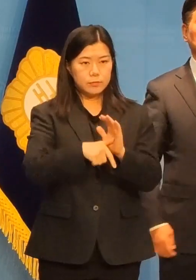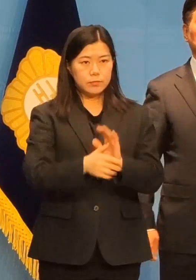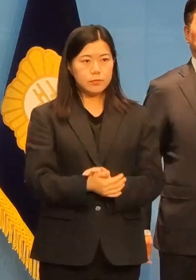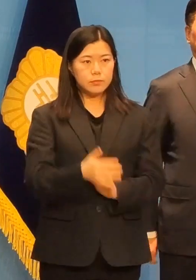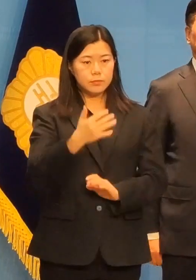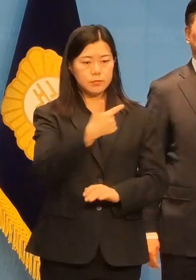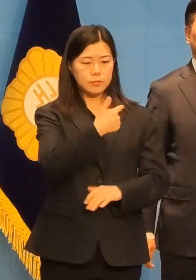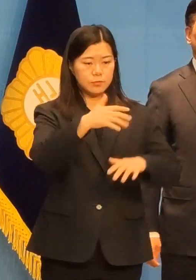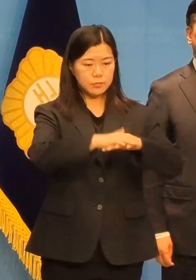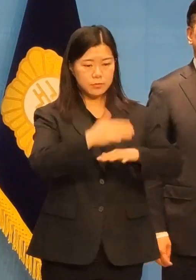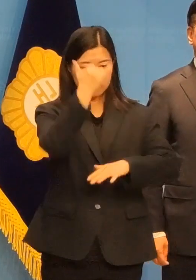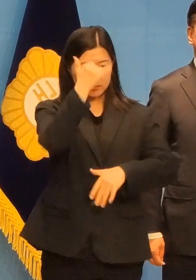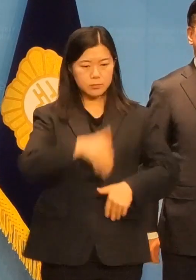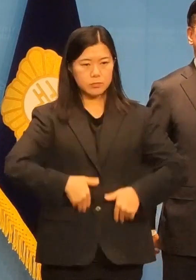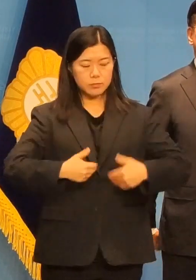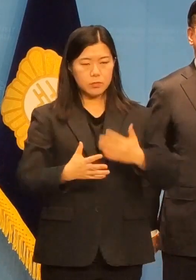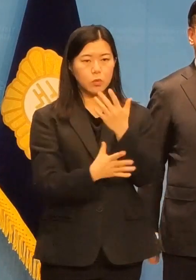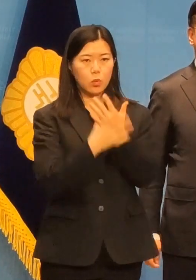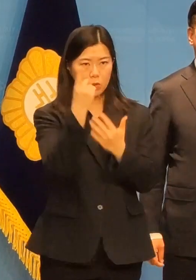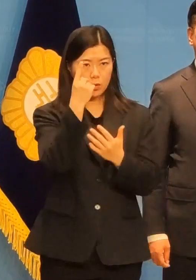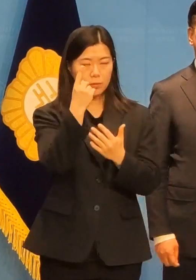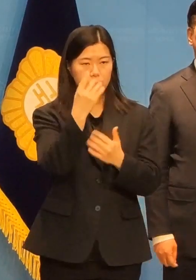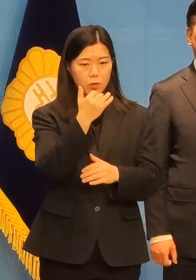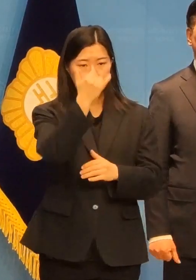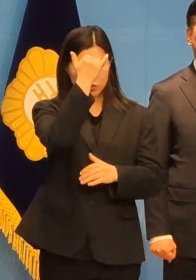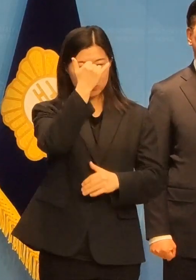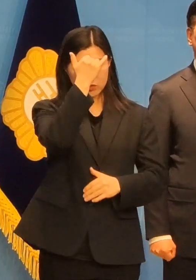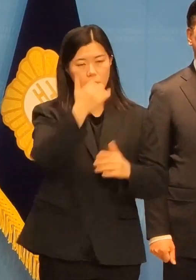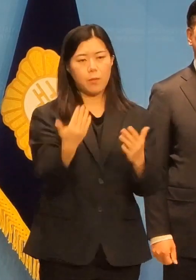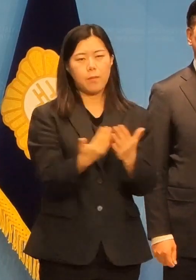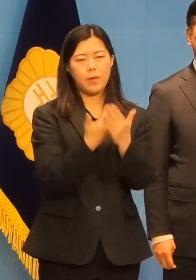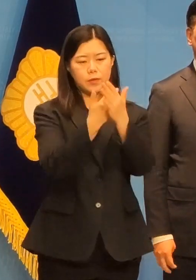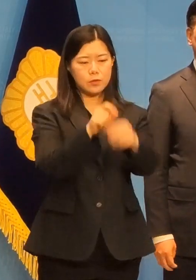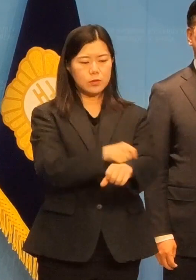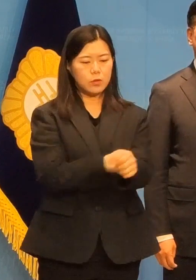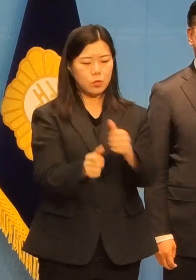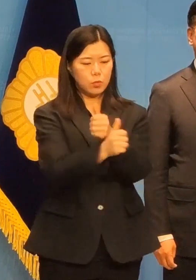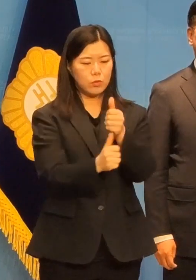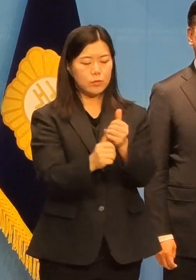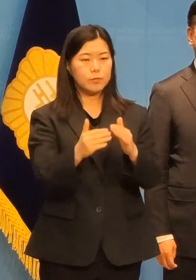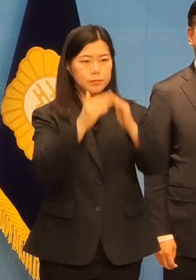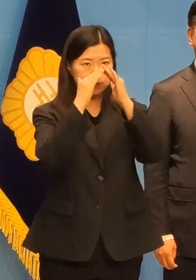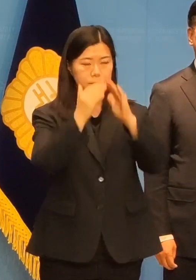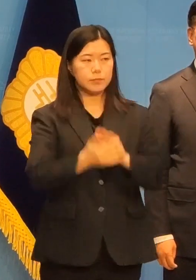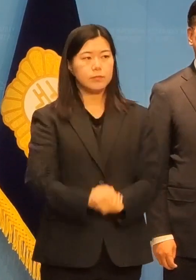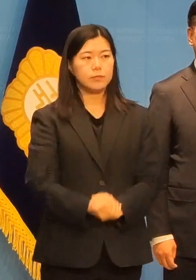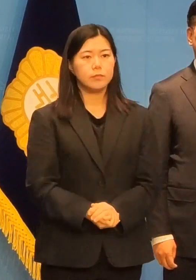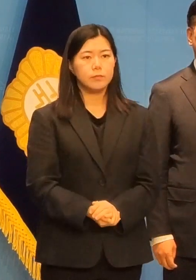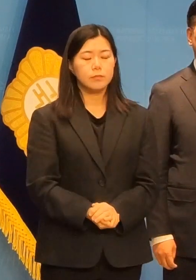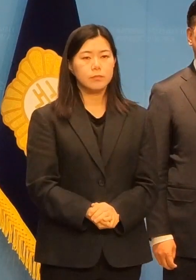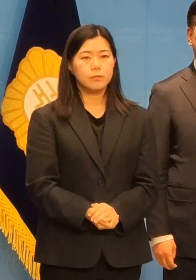대전 충남 통합 충청 발전 특위를 출범시켰습니다.